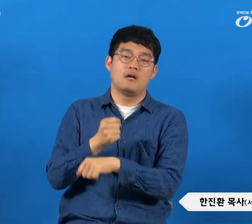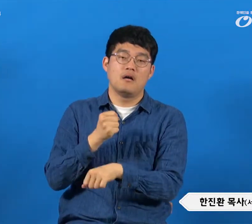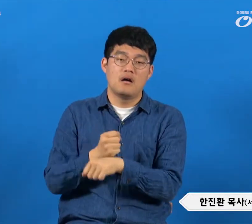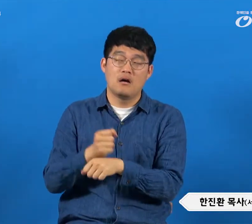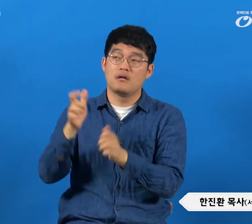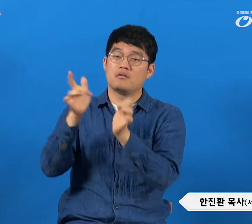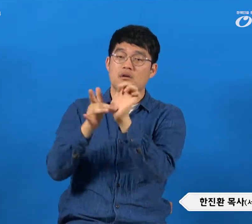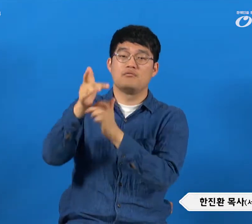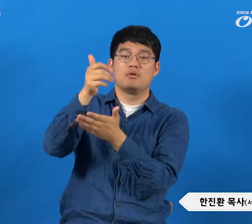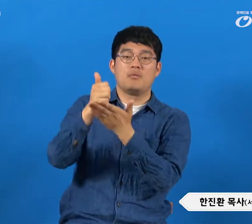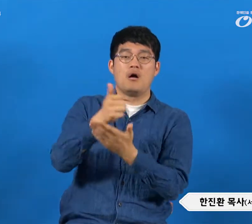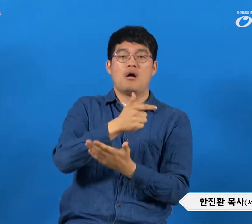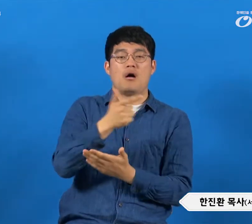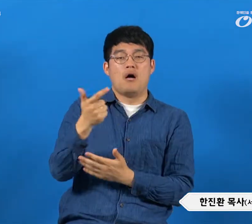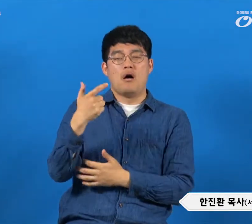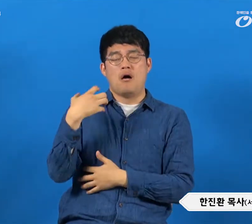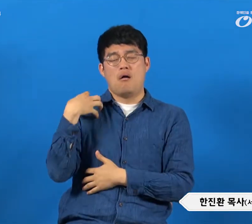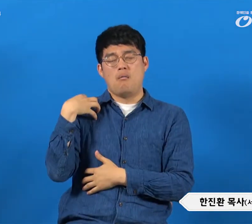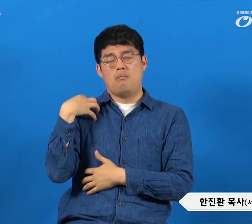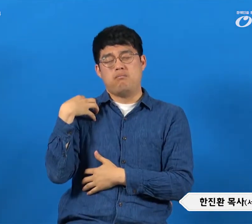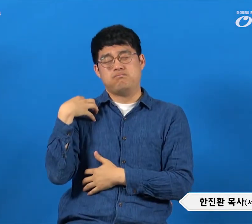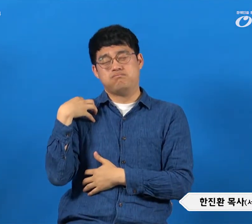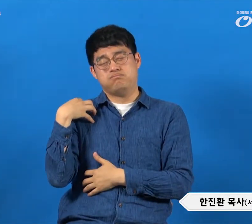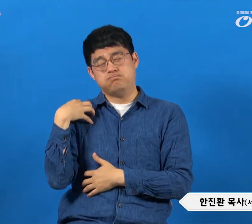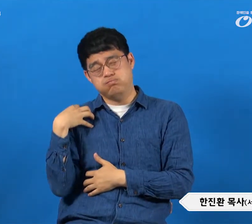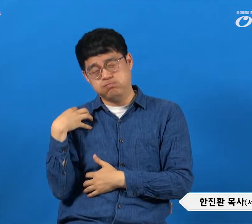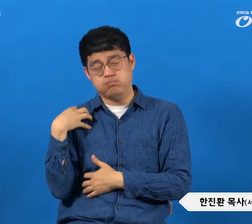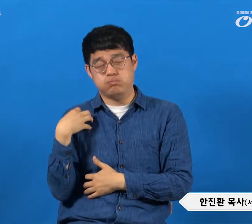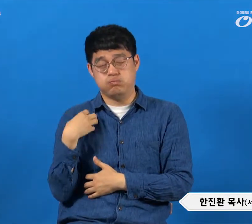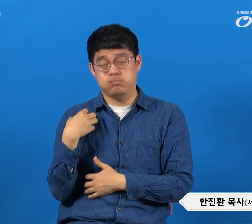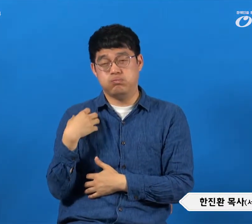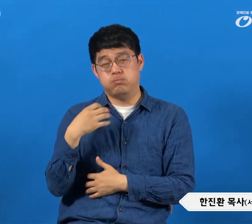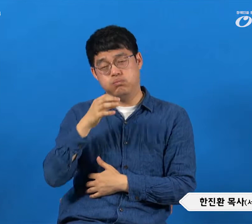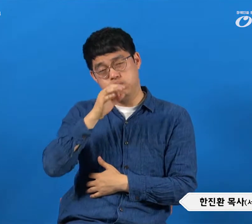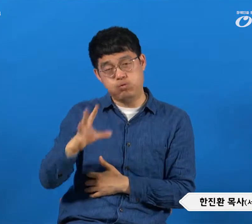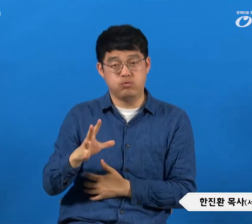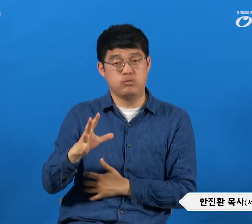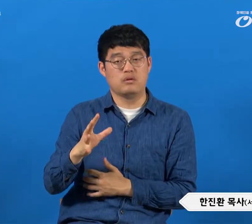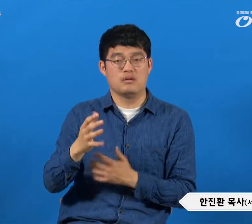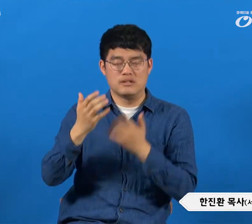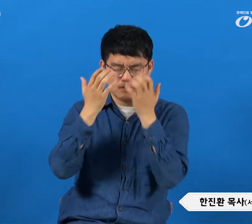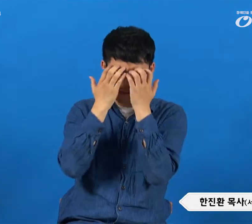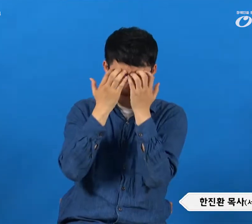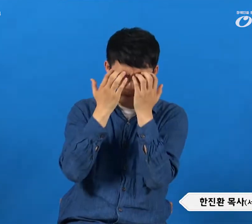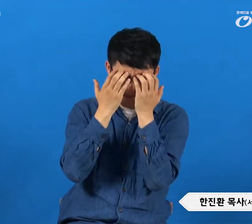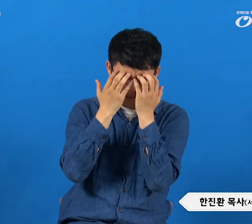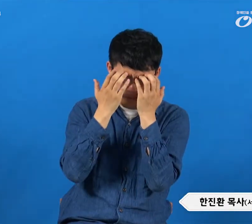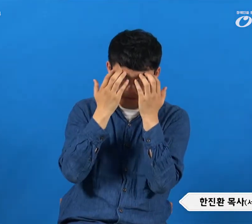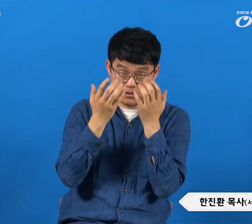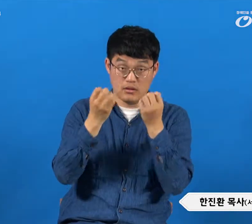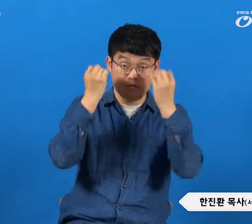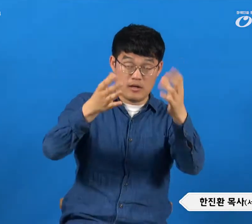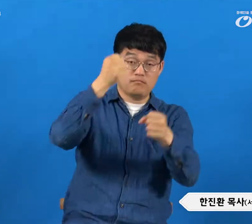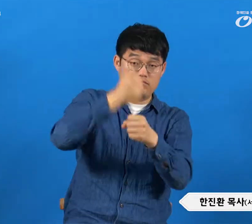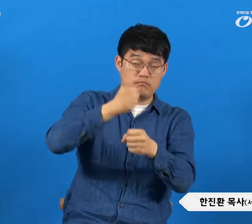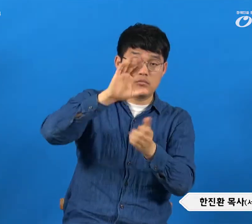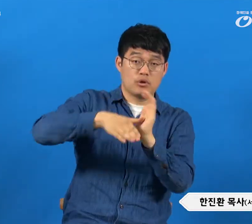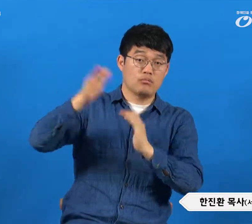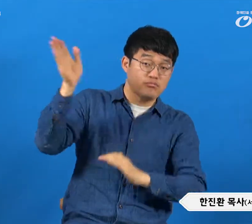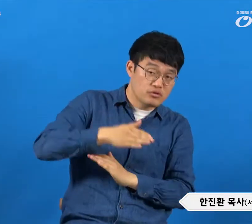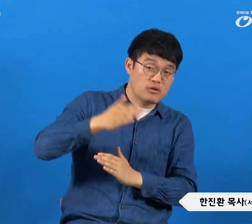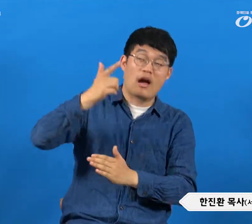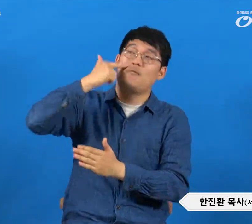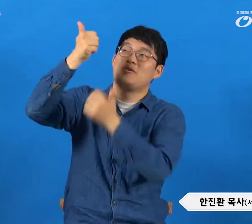그것은 예수님으로서는 감당할 수 없는 고통이었습니다. 창세 전부터 아버지와 함께 계셨던